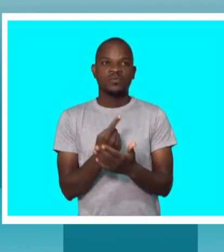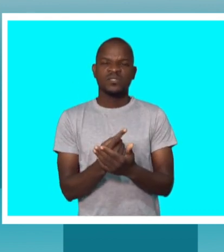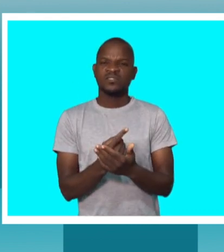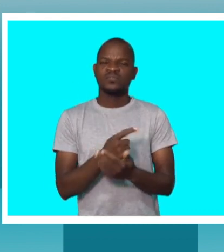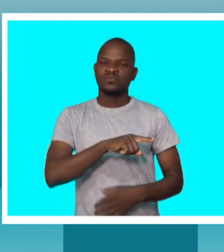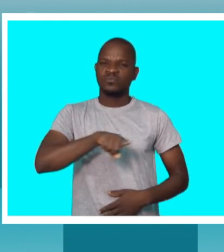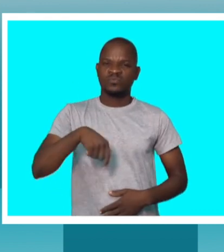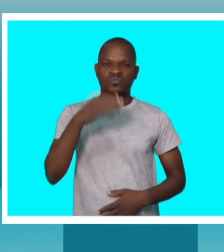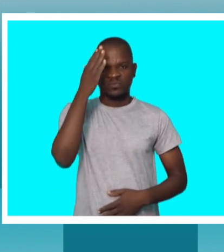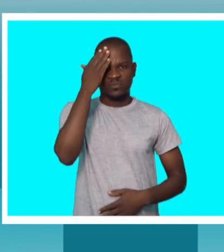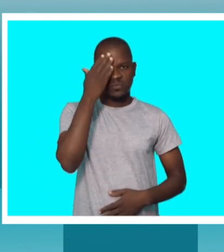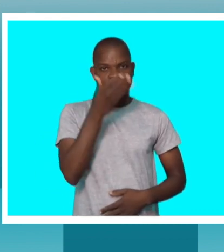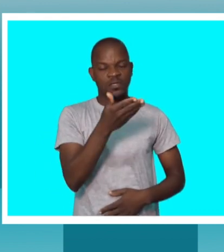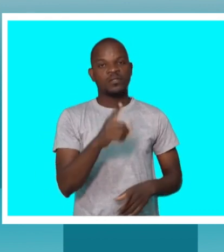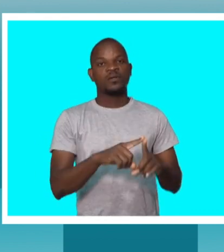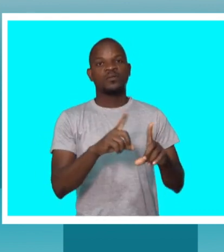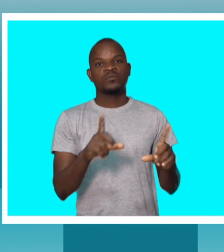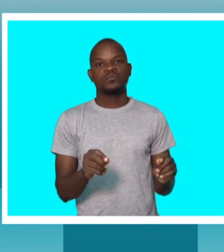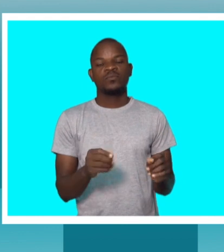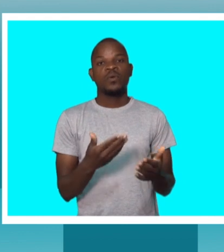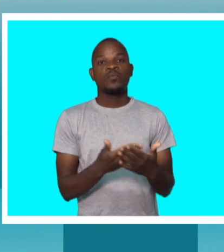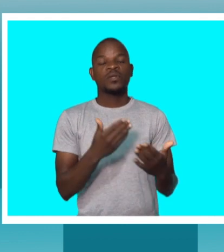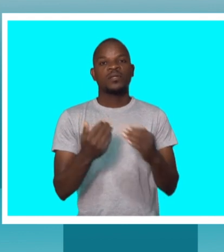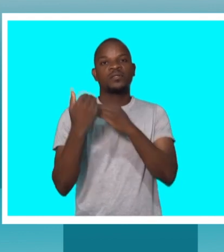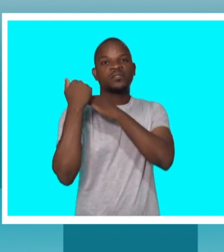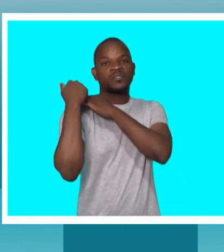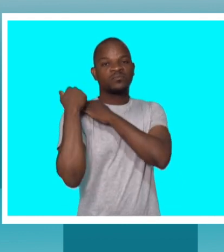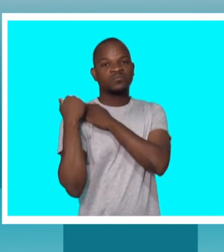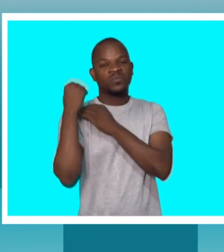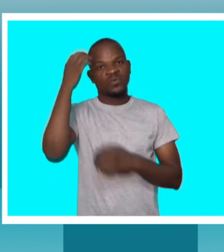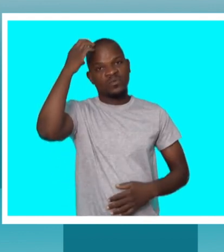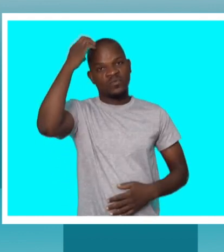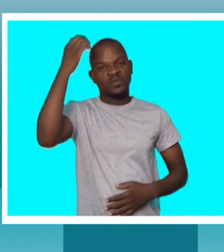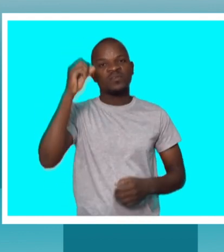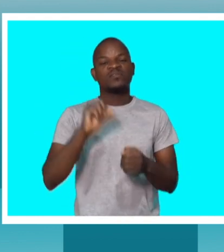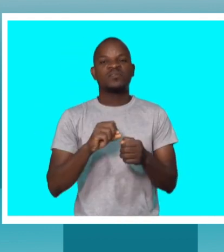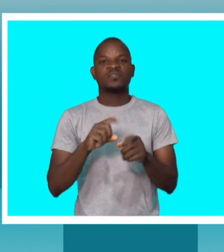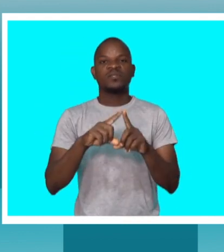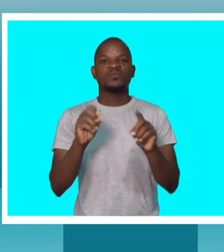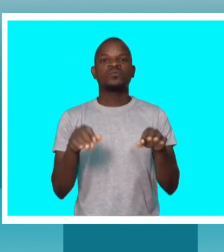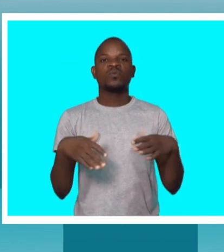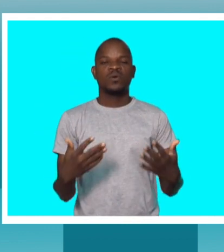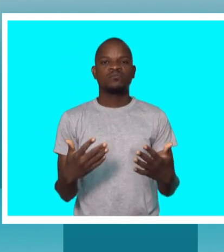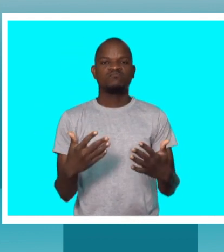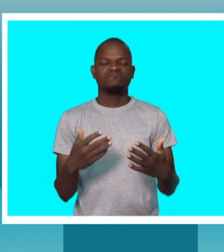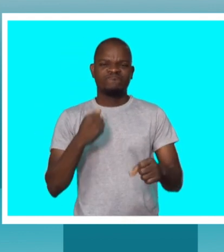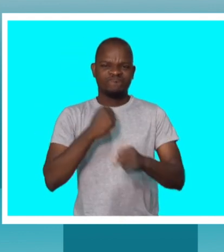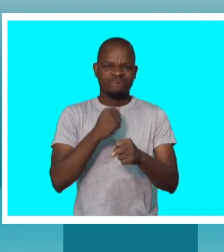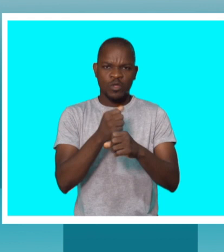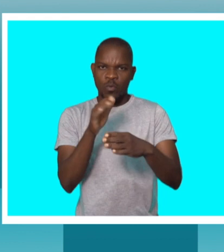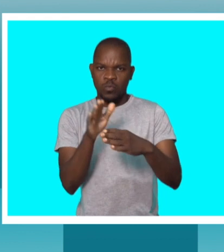É a natureza que faz a deficiência. É importante que todos tenhamos isto em mente.